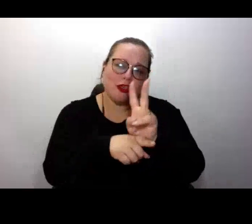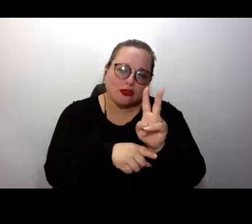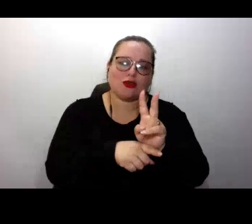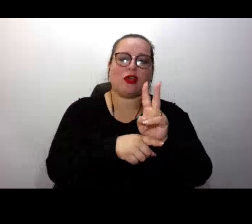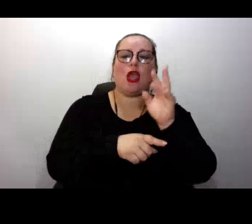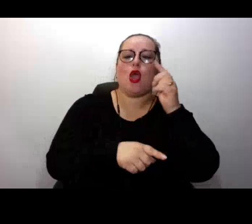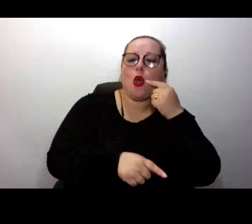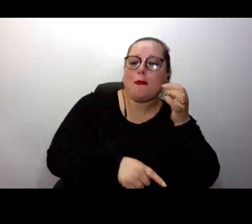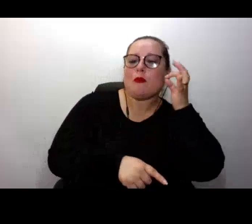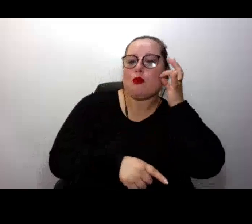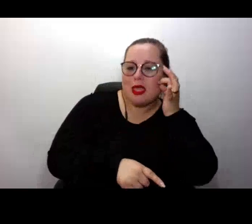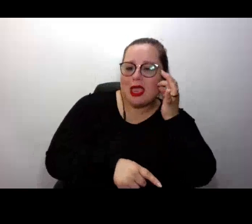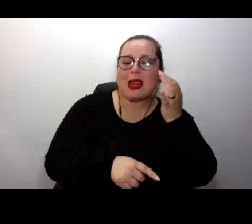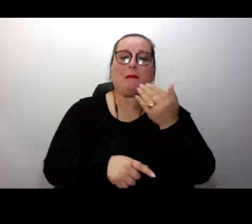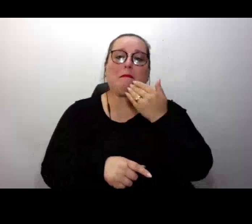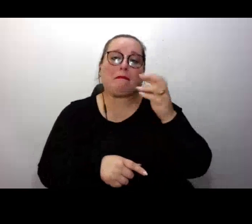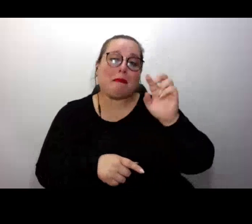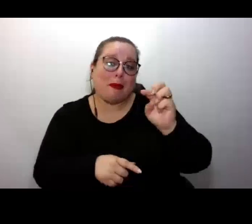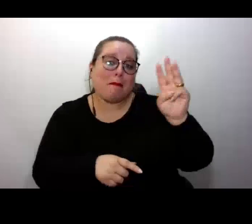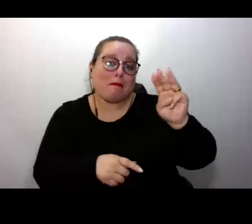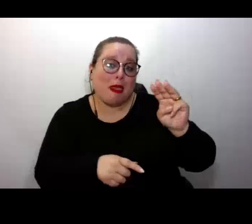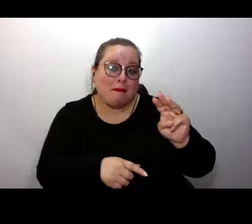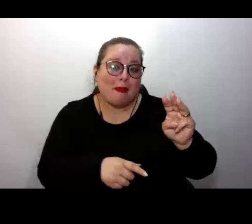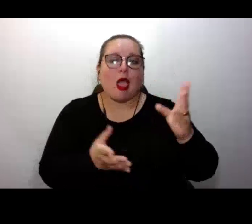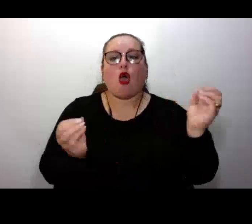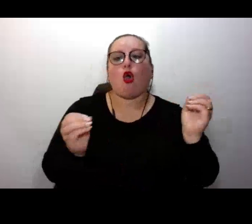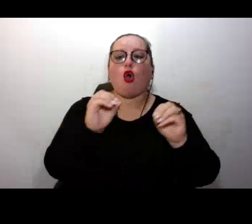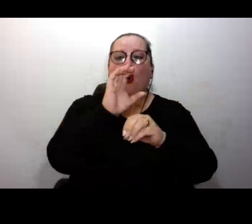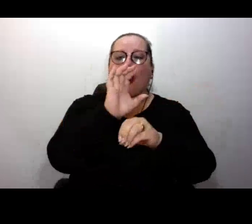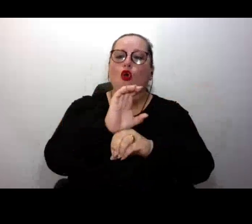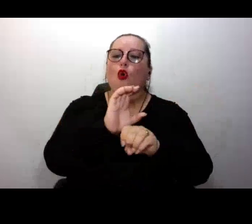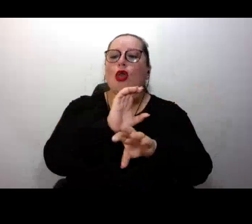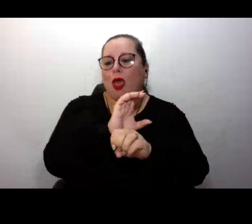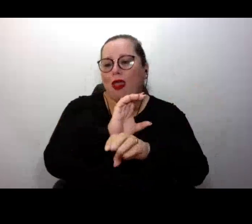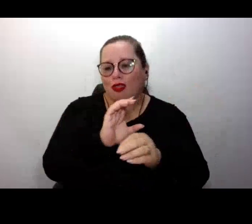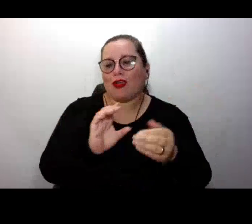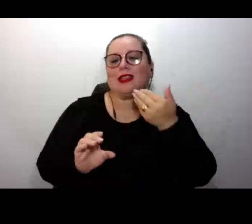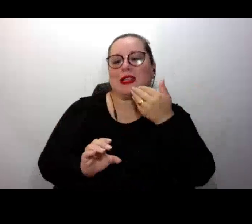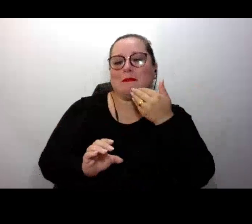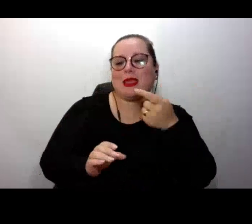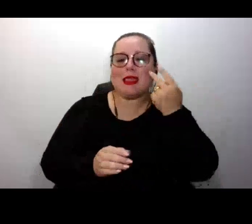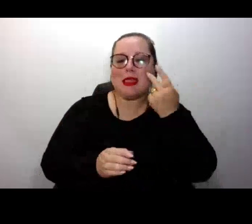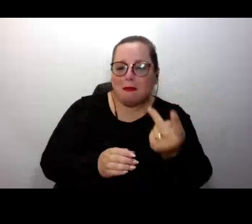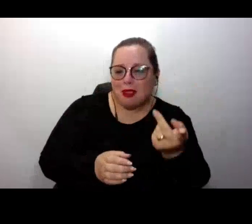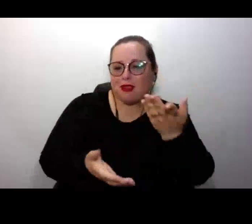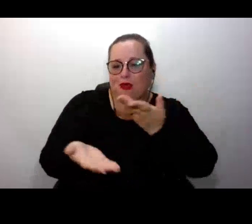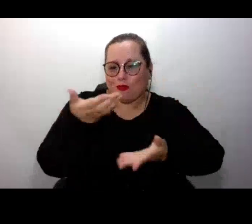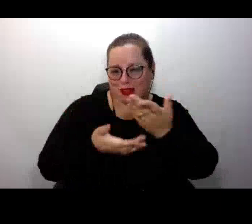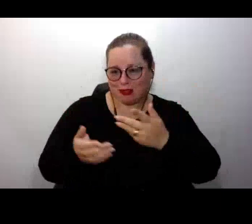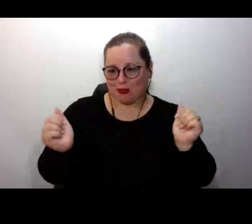profesoras, apoderados, educadores sordos, etcétera, que hoy día nos están viendo y compartiendo con nosotros.